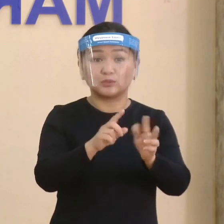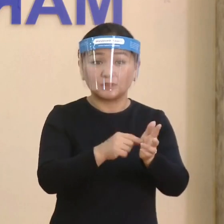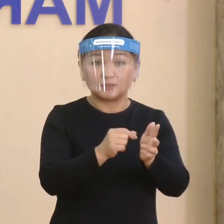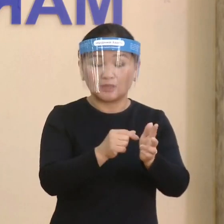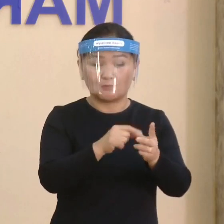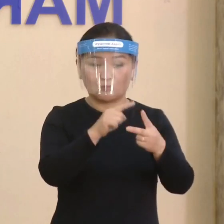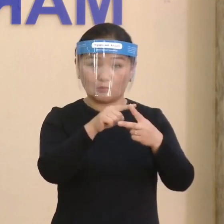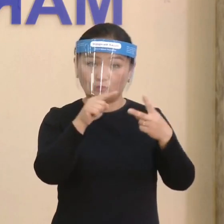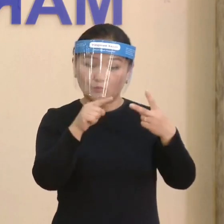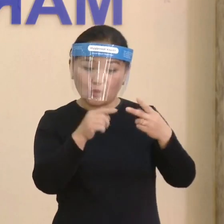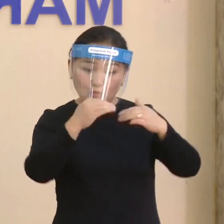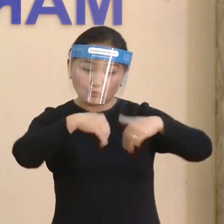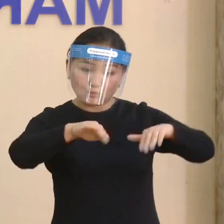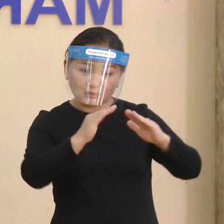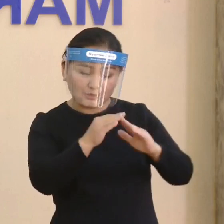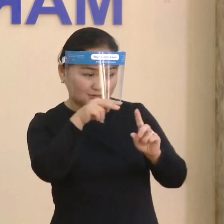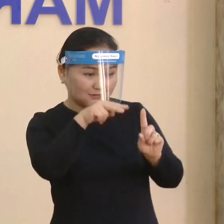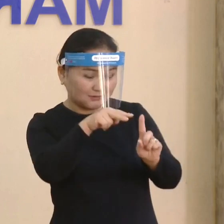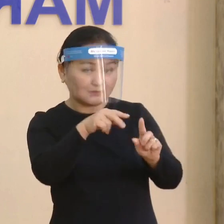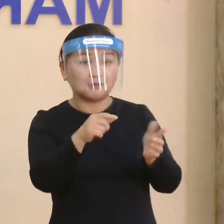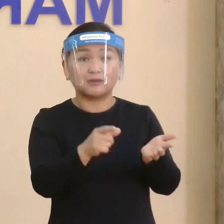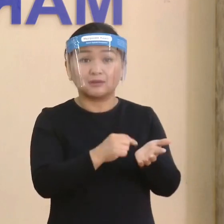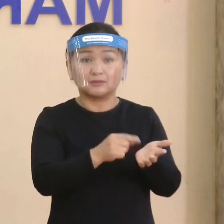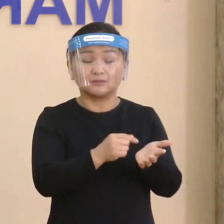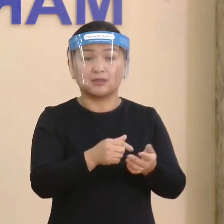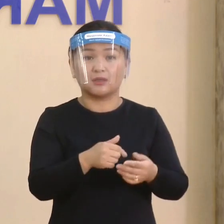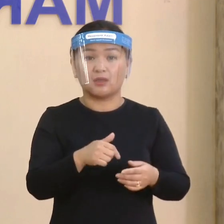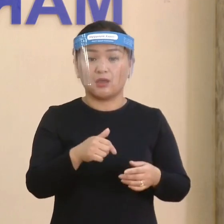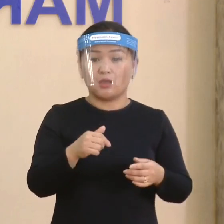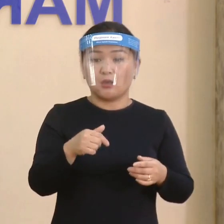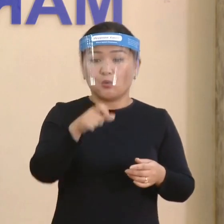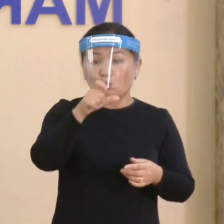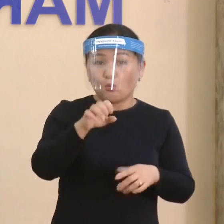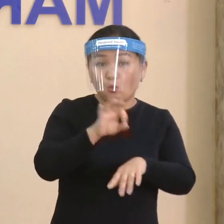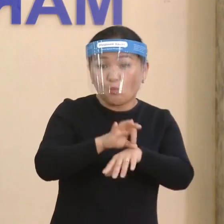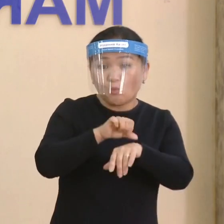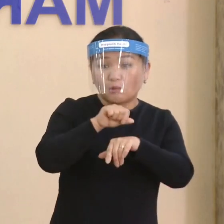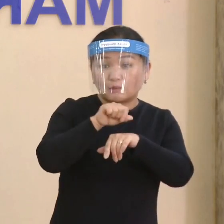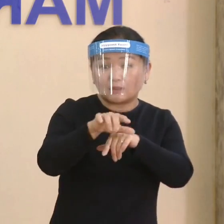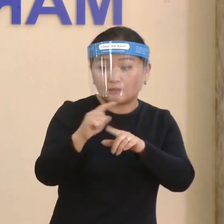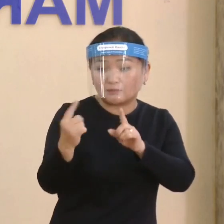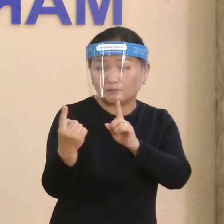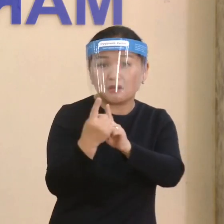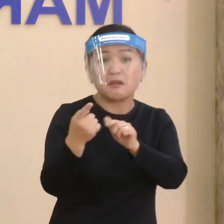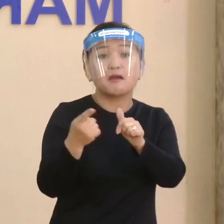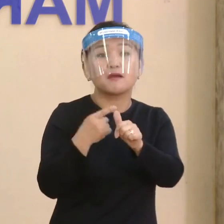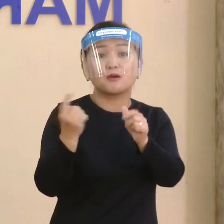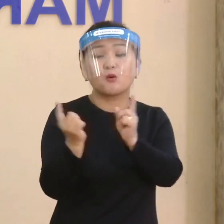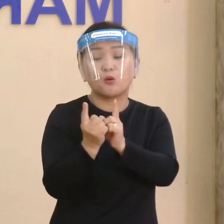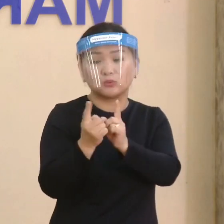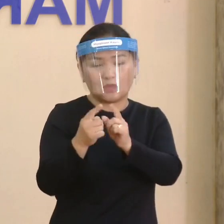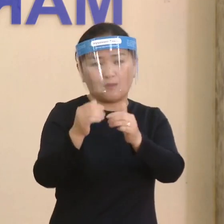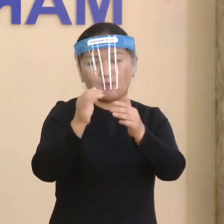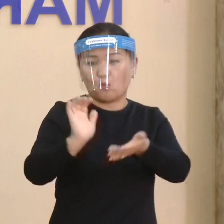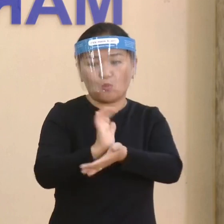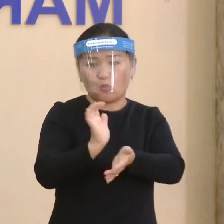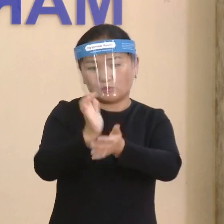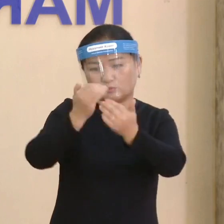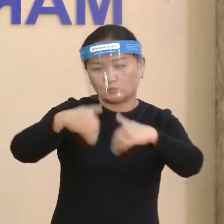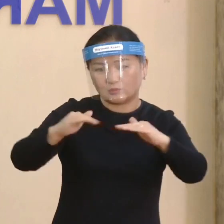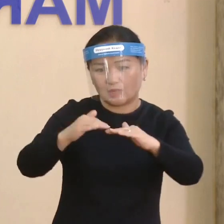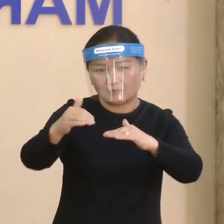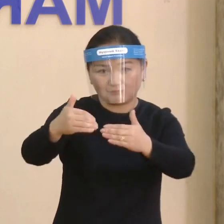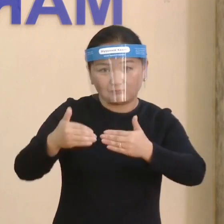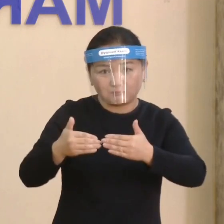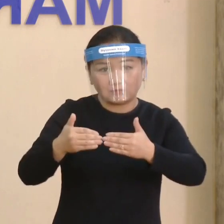хэмжээг маш өргөн хүрээгээр одоо сайн авах хэрэгтэй. Ер нь хавдлыг илрүүлж тусгаарлна гэдэг бол үнэхээр одоо энэ цар тахлын хувьд бол